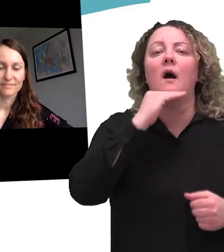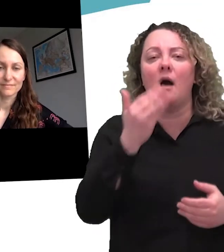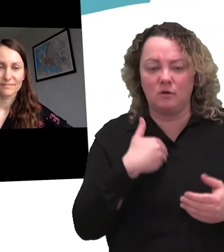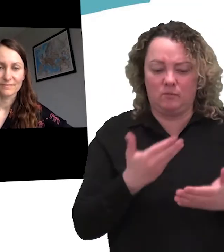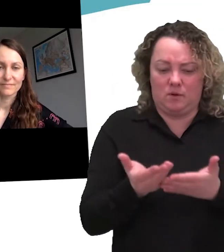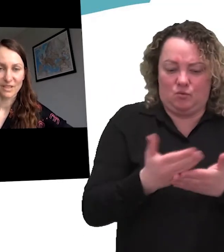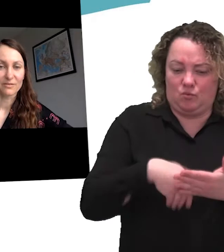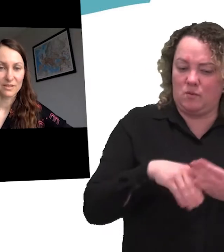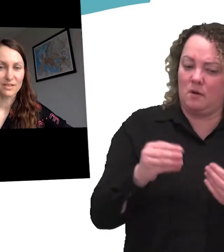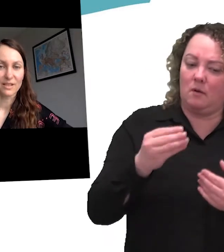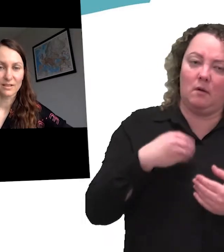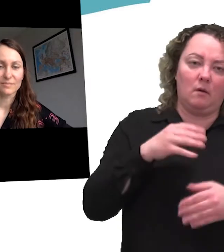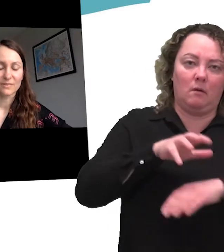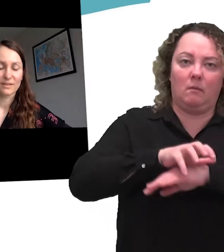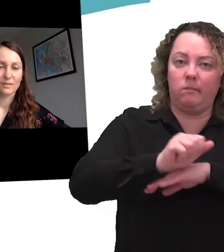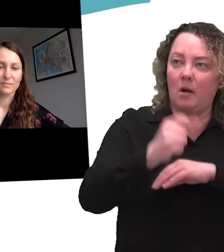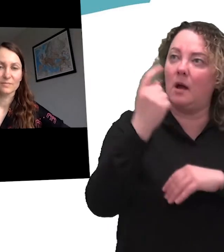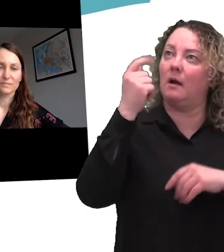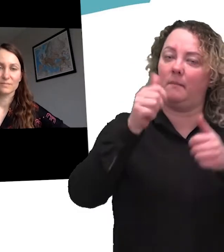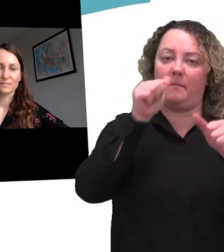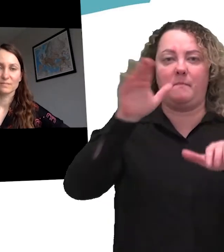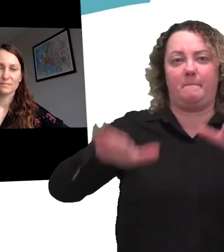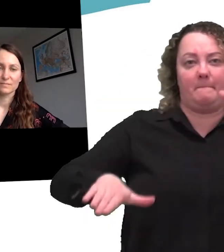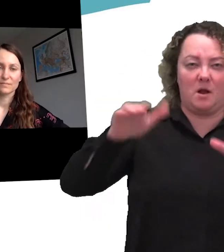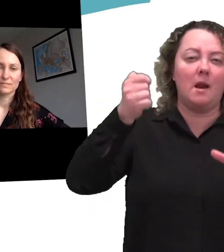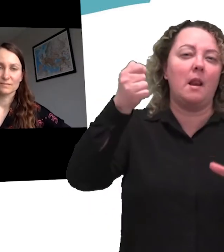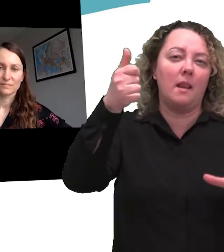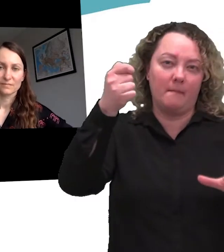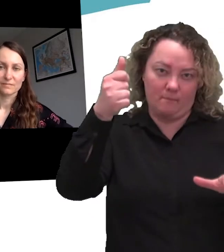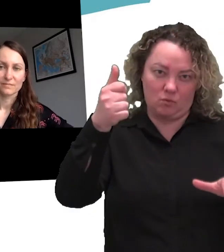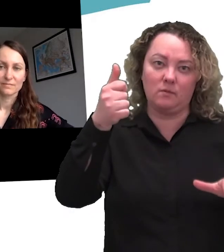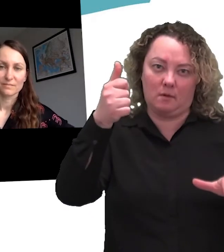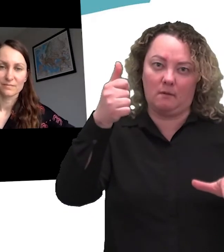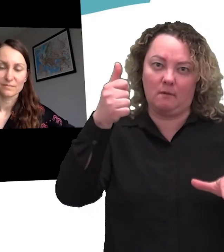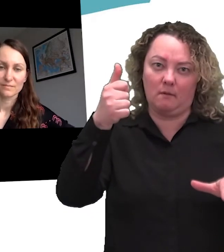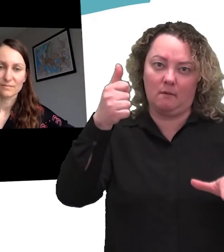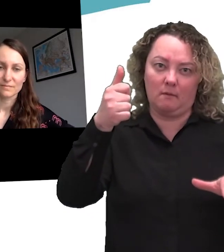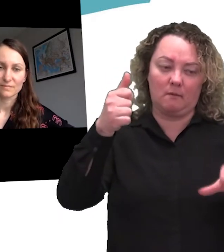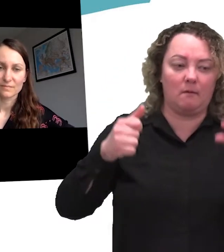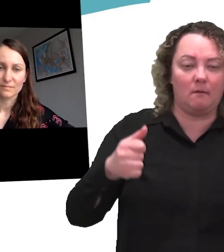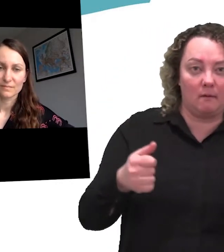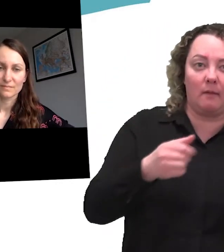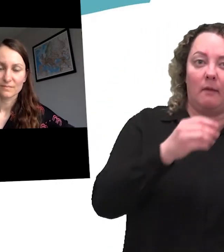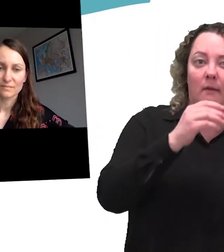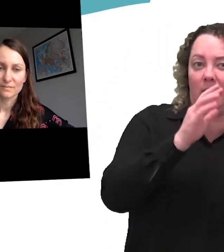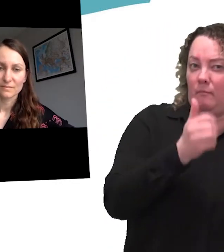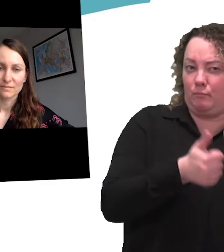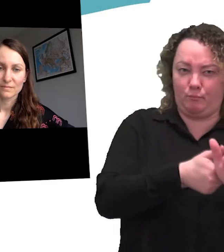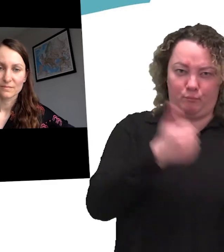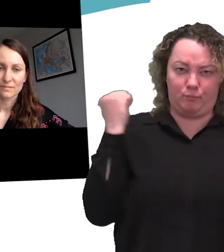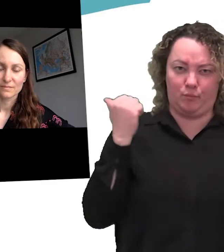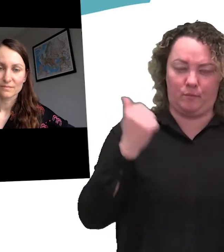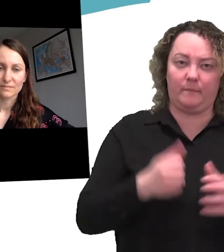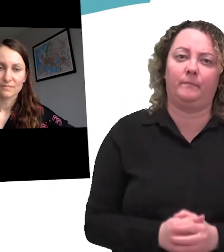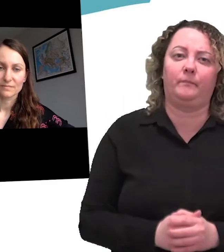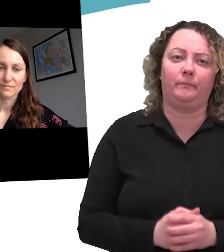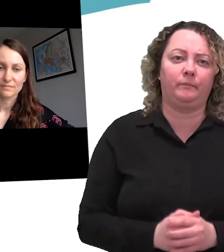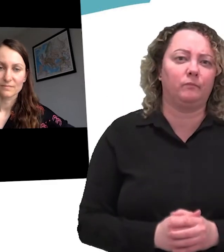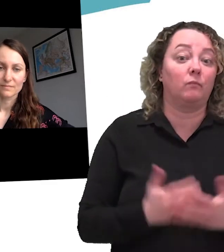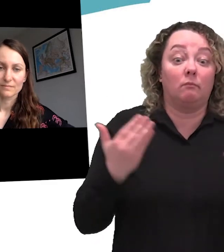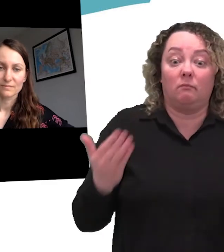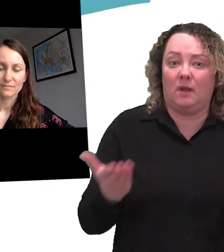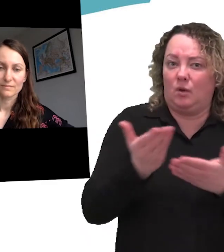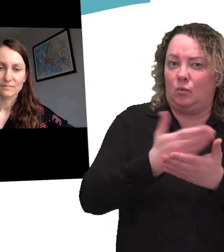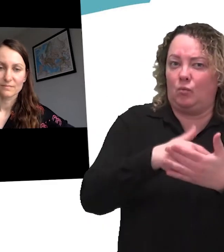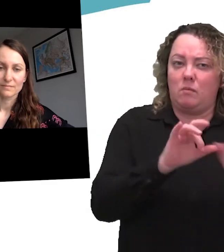bet palyginti. Bet vis tiek. Bet tokia duona jau yra desertus. Bet dabar duonos pasirinkimas yra labai didelis, labai geras, yra tikrai